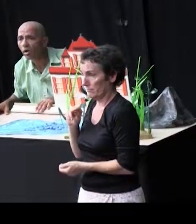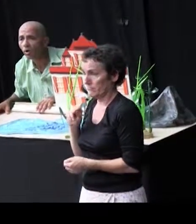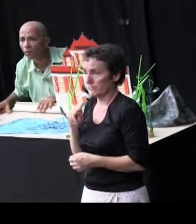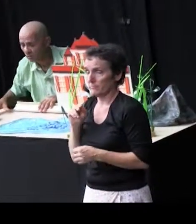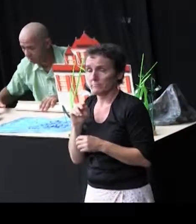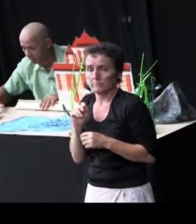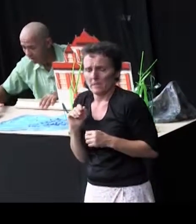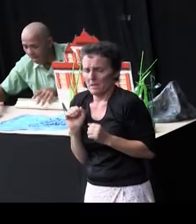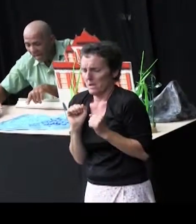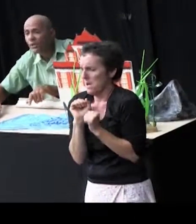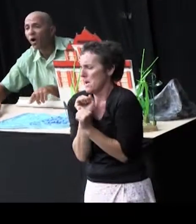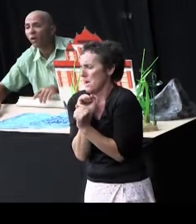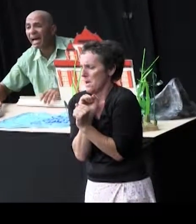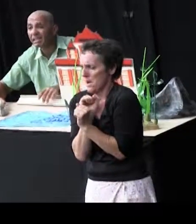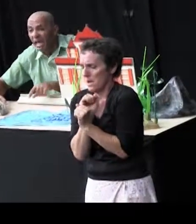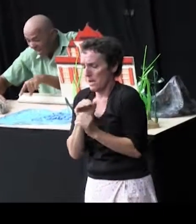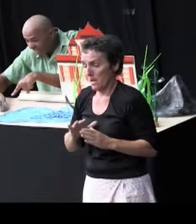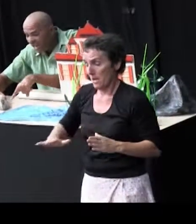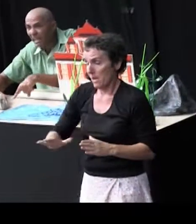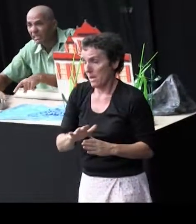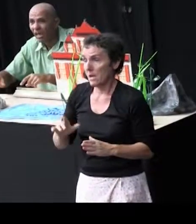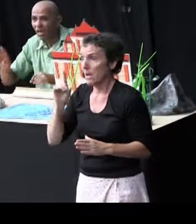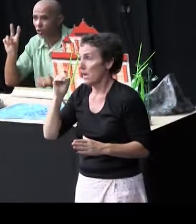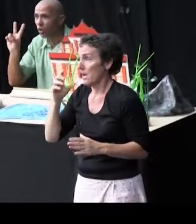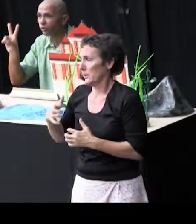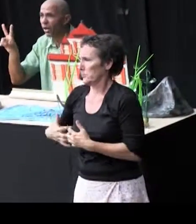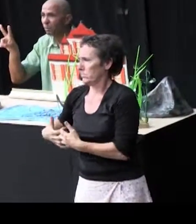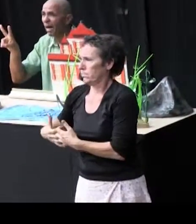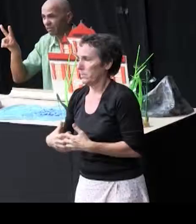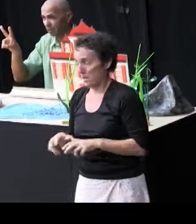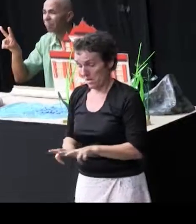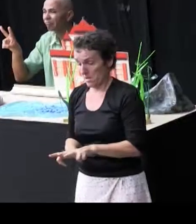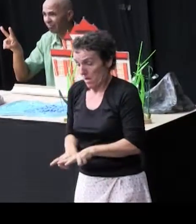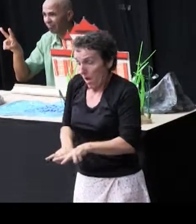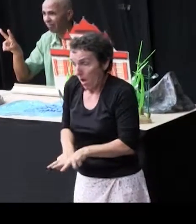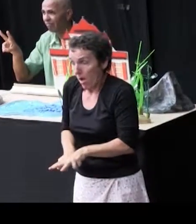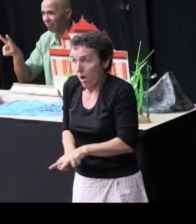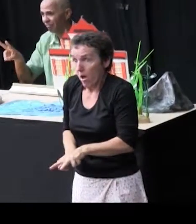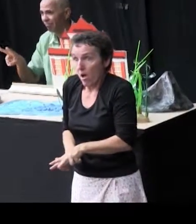De l'eau, la nuit en glace et la glace sont des pattes.